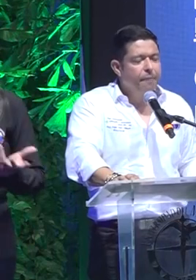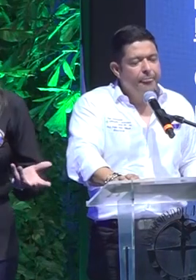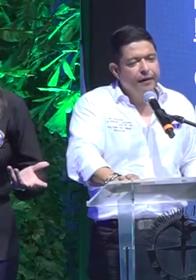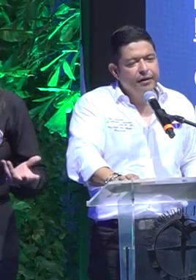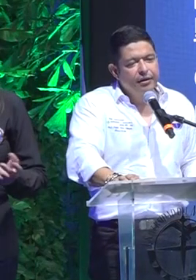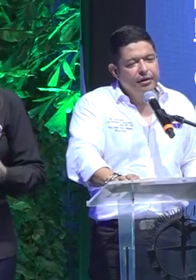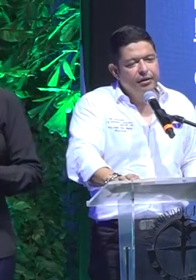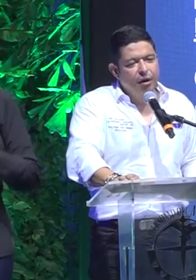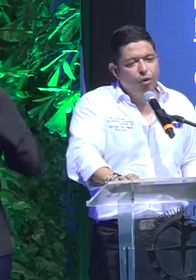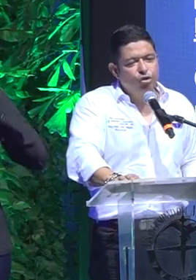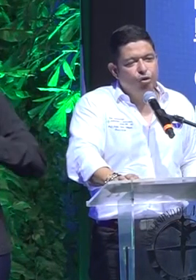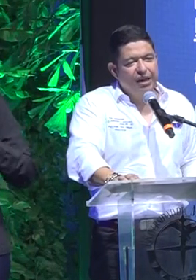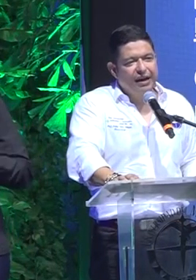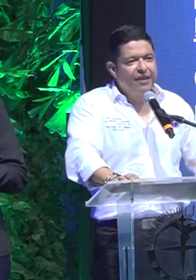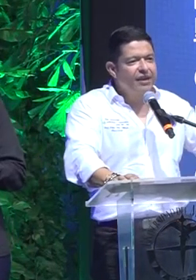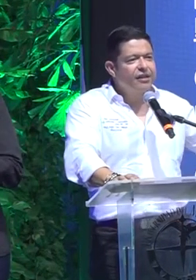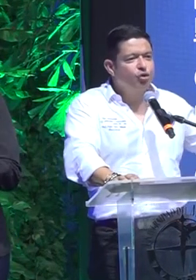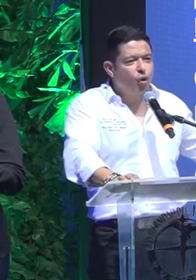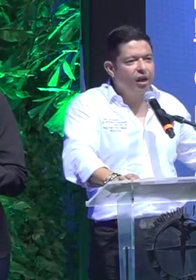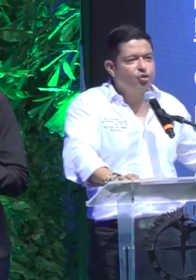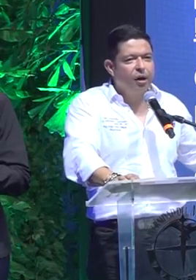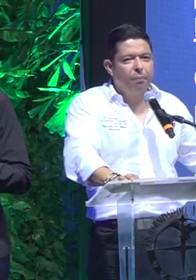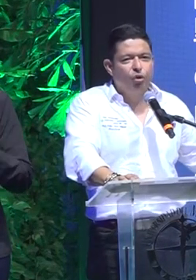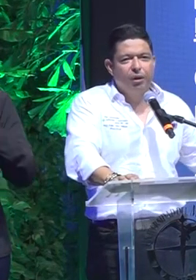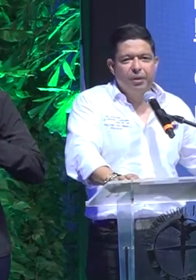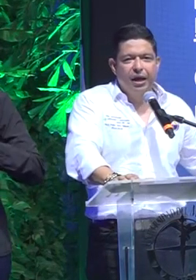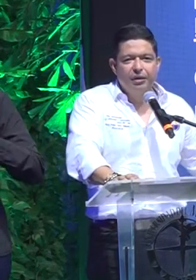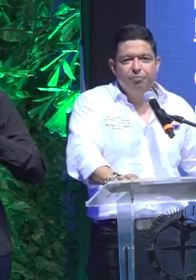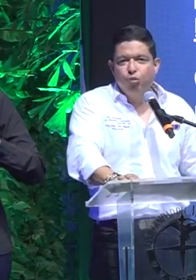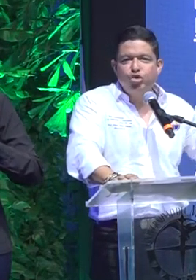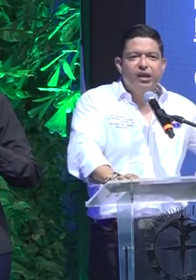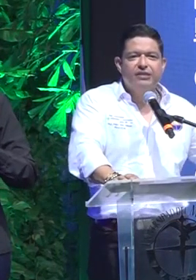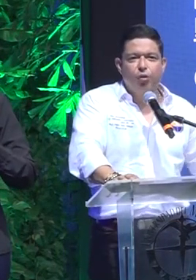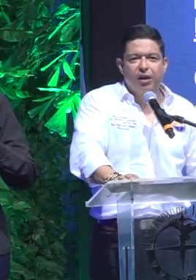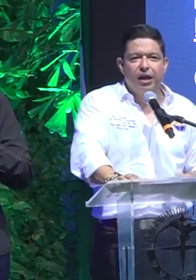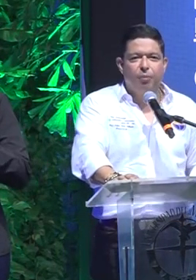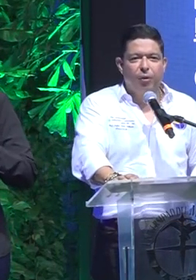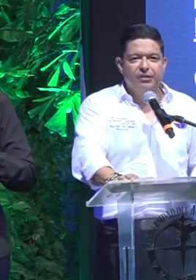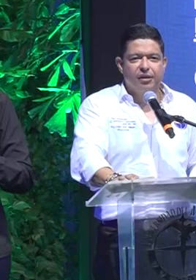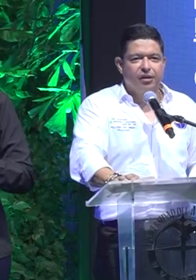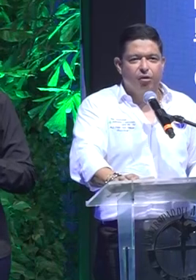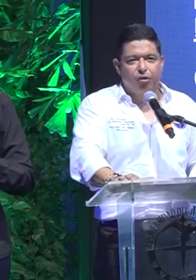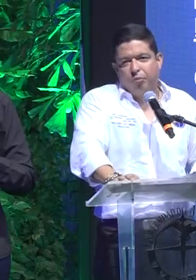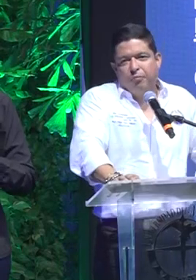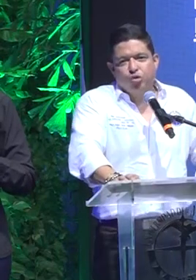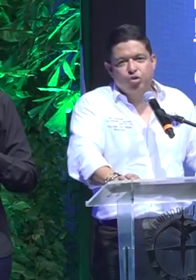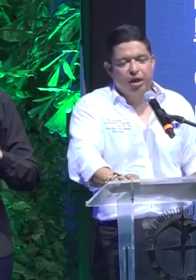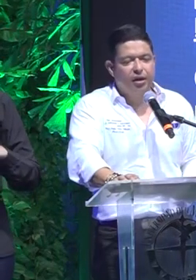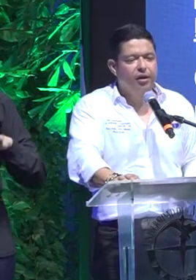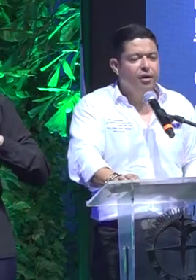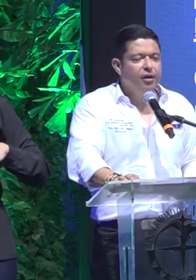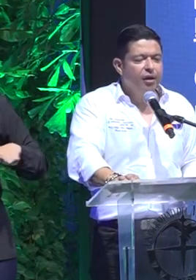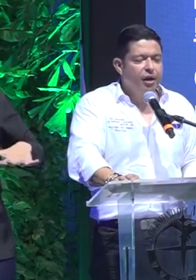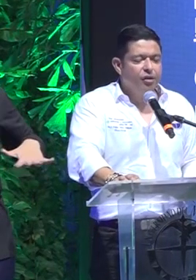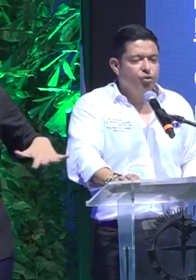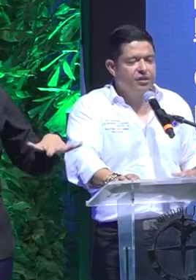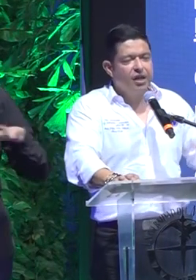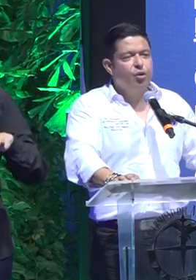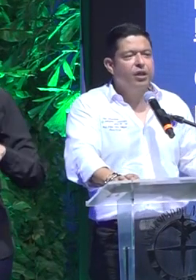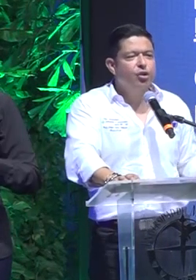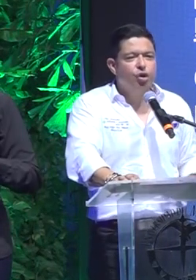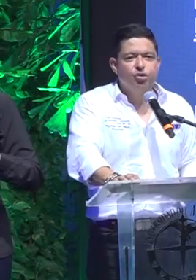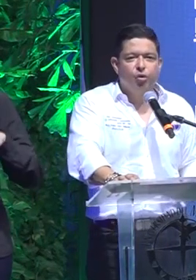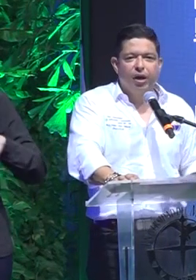ecosistema de Boston atraviesa toda la ciudad, pero también hay mucha desigualdad y pobreza alrededor. Lo mismo sucede en la